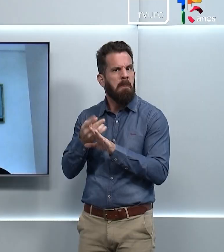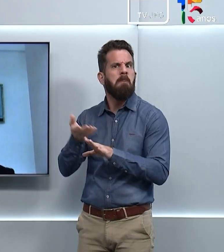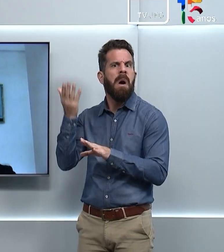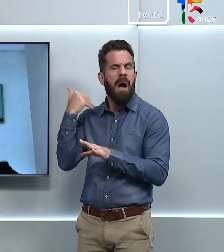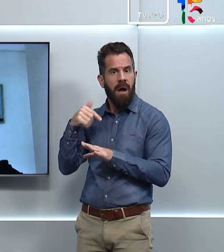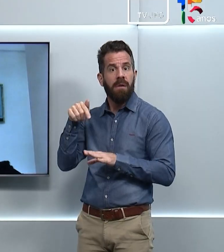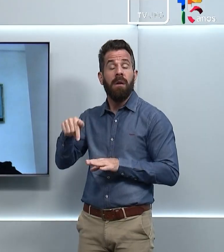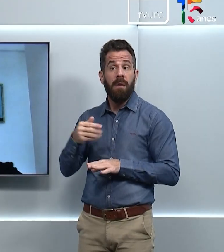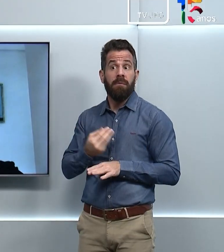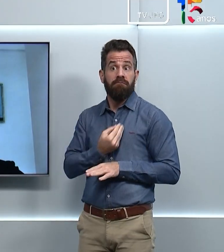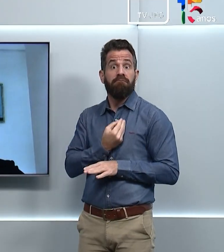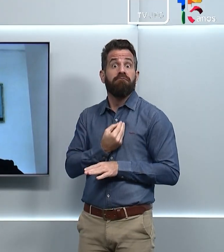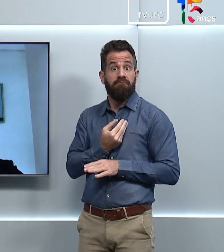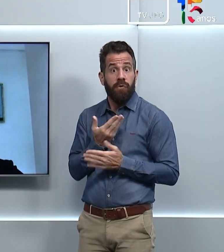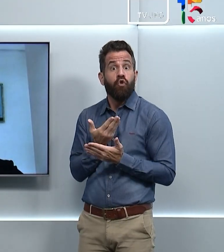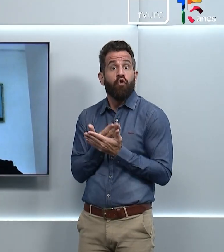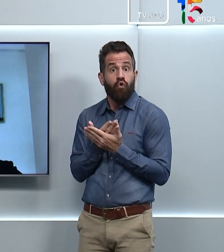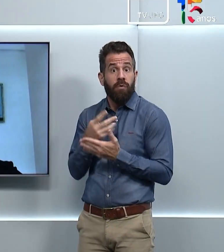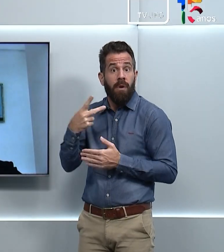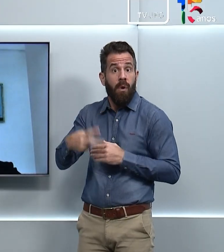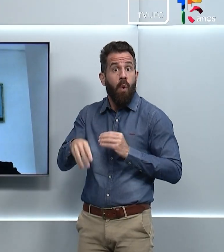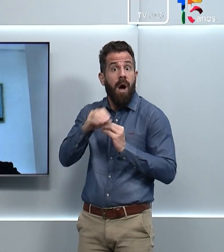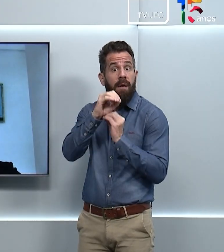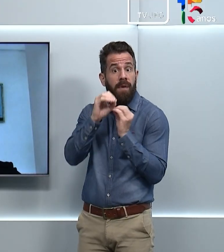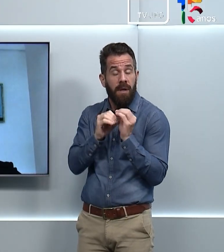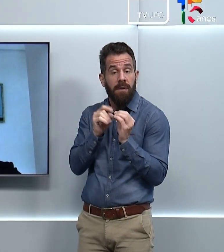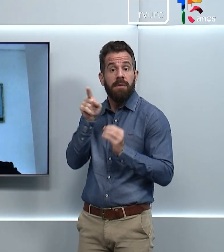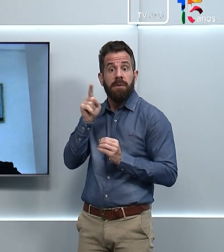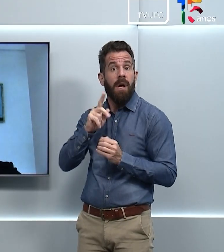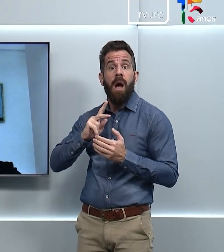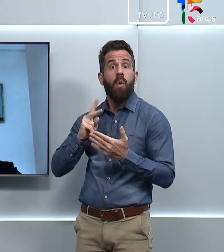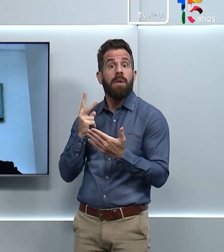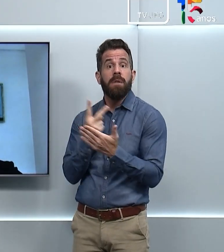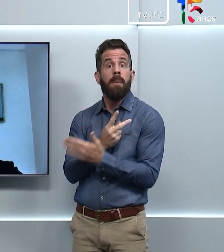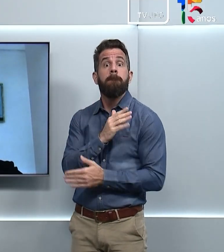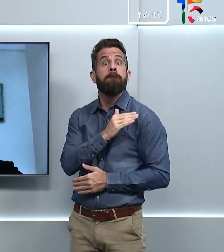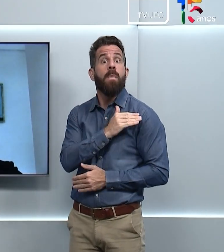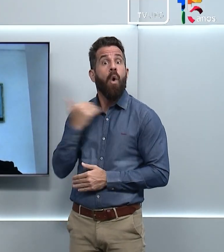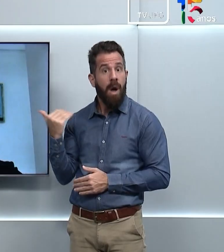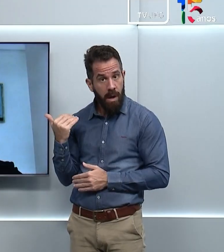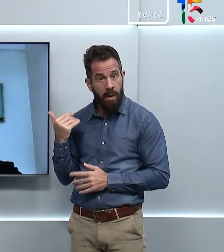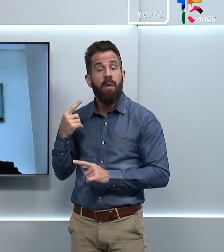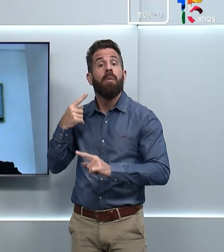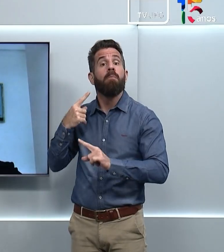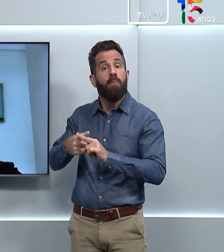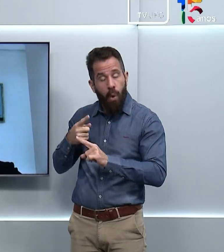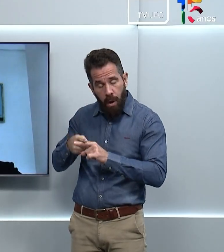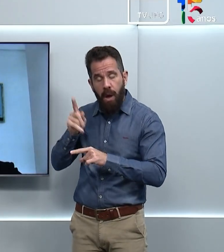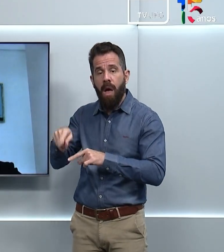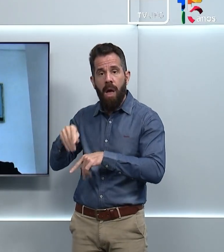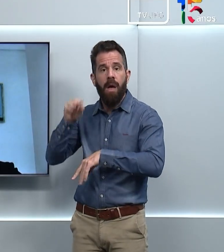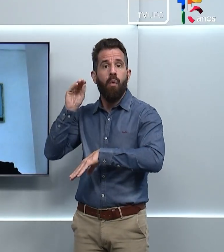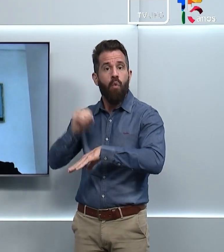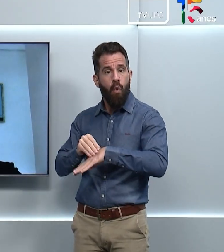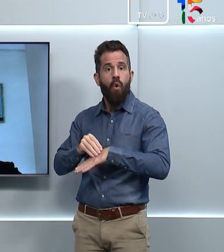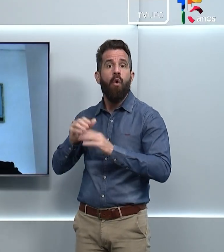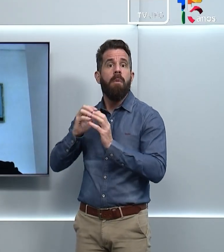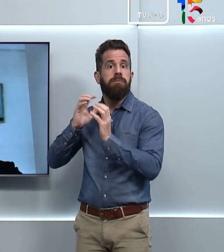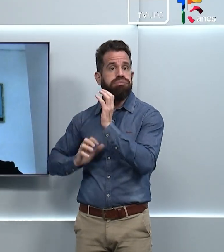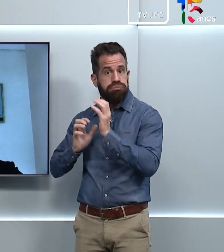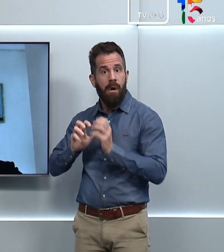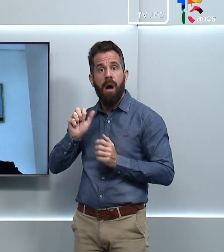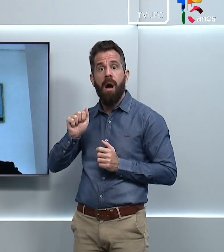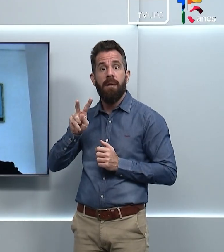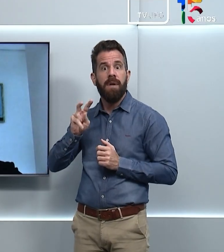aqui da UFG, morreu por conta de um acidente vascular cerebral. A gente tem ouvido outros casos, com certeza o nosso público